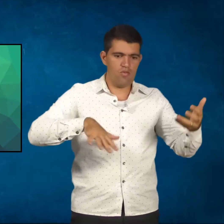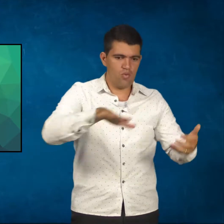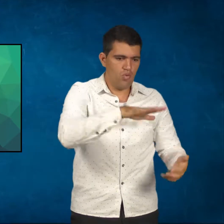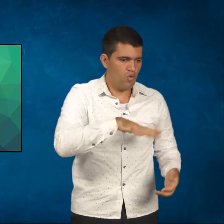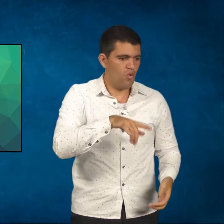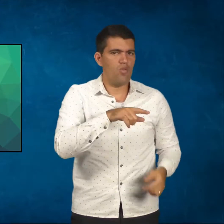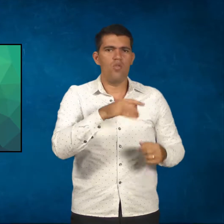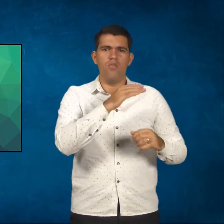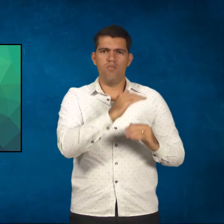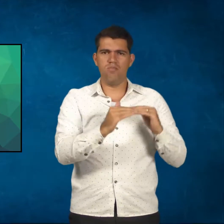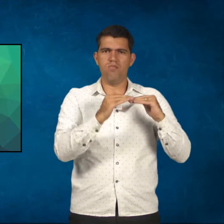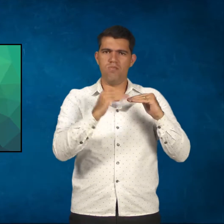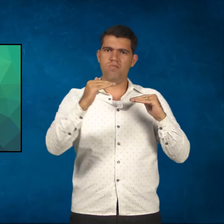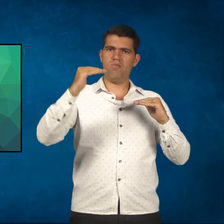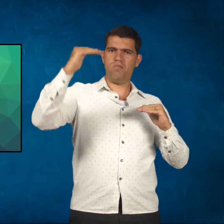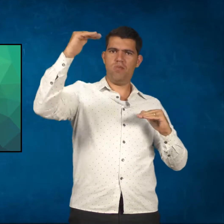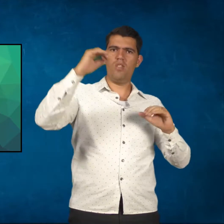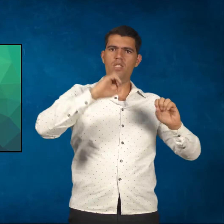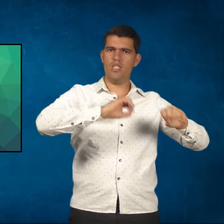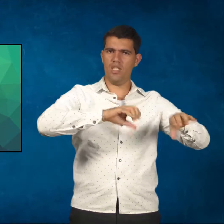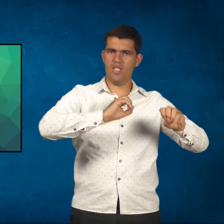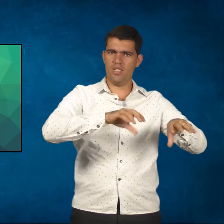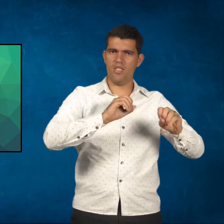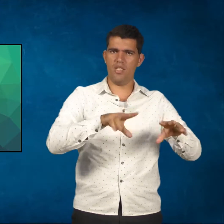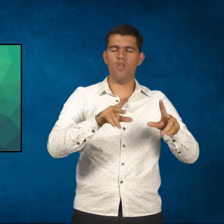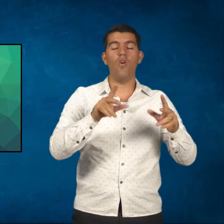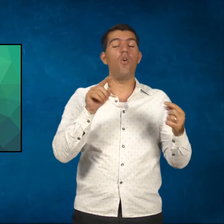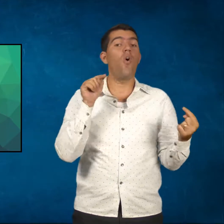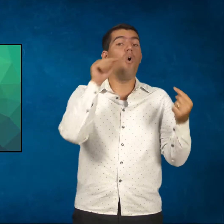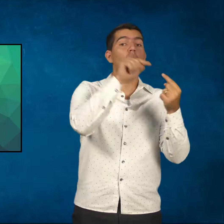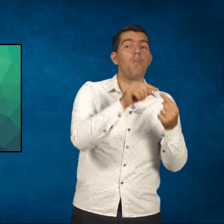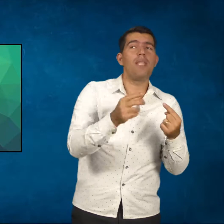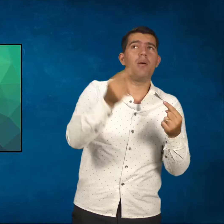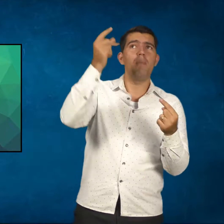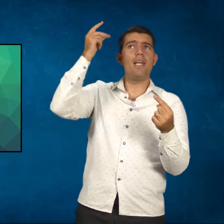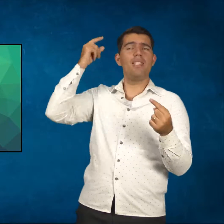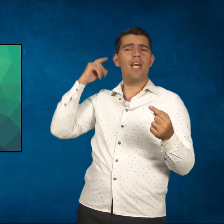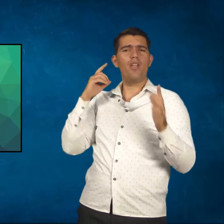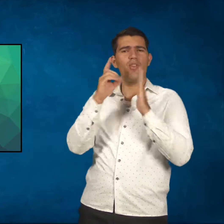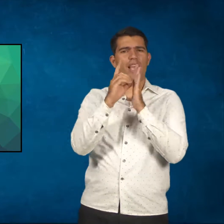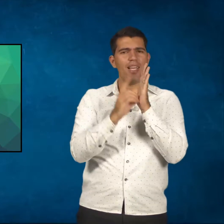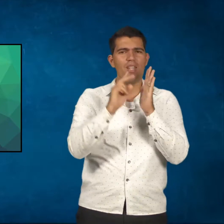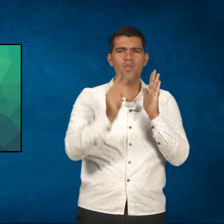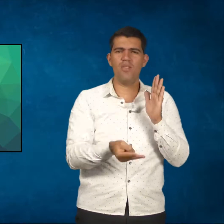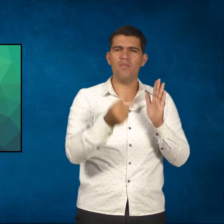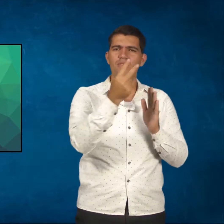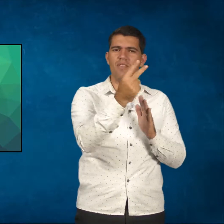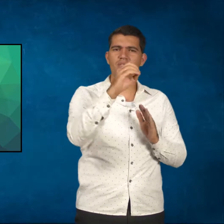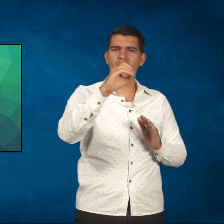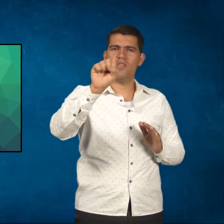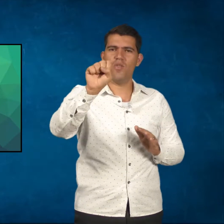de ensino, especialmente aquelas que foram resultadas lá do Decreto